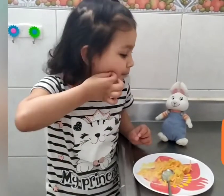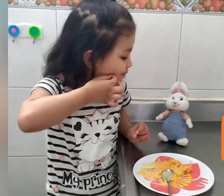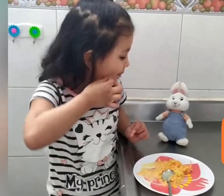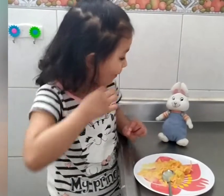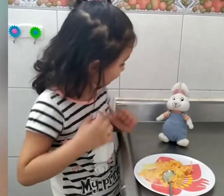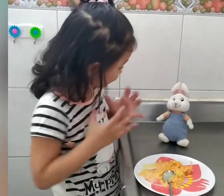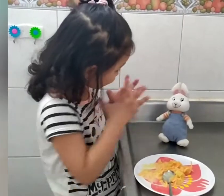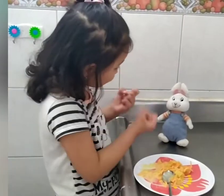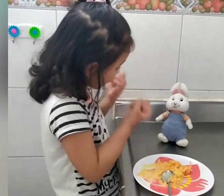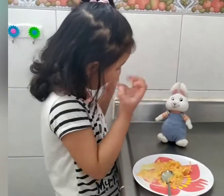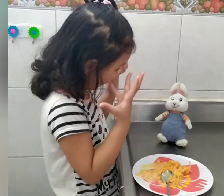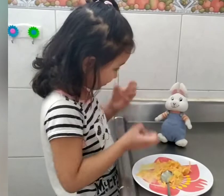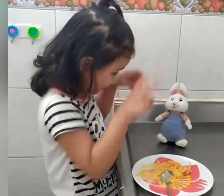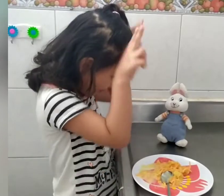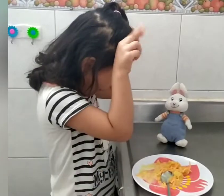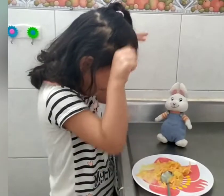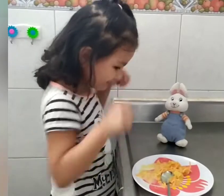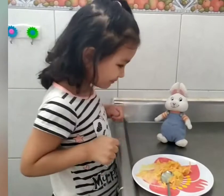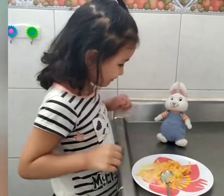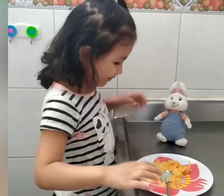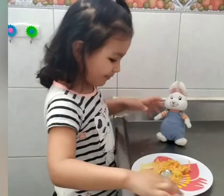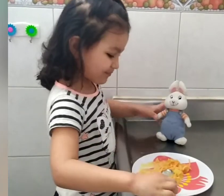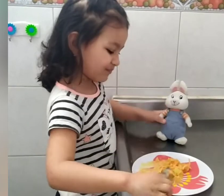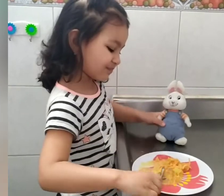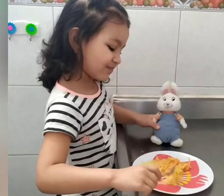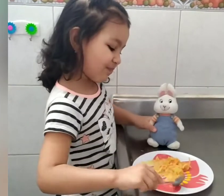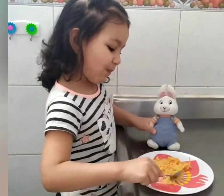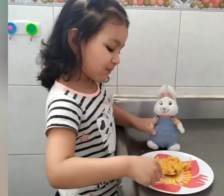está muy riqui, ¿Quieres con hijo?